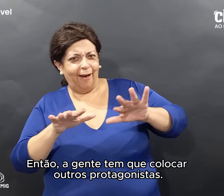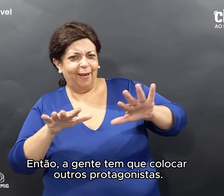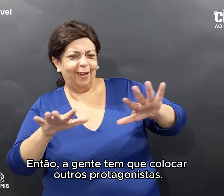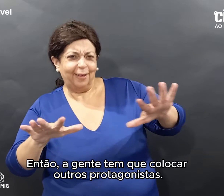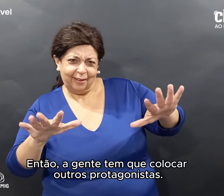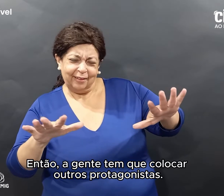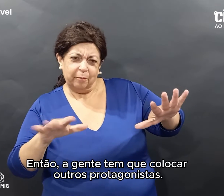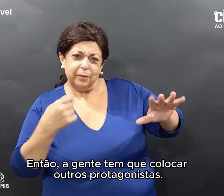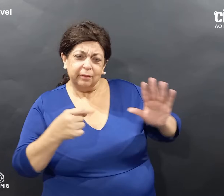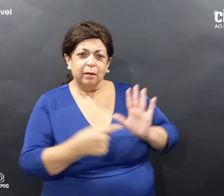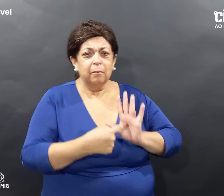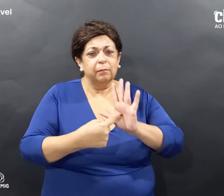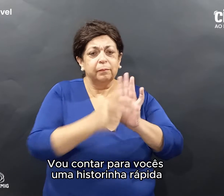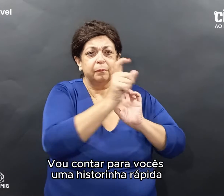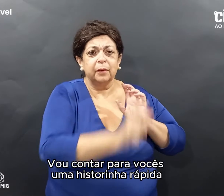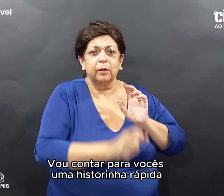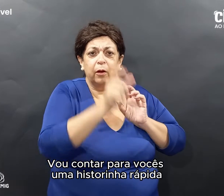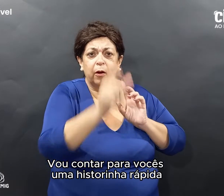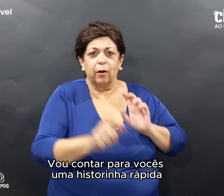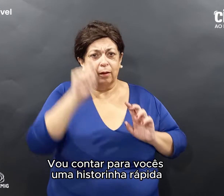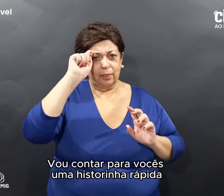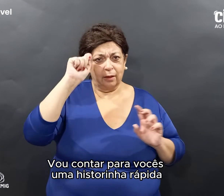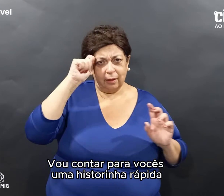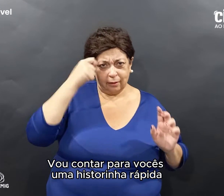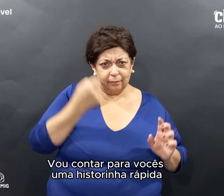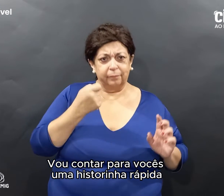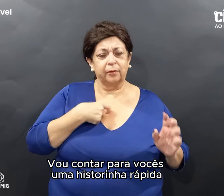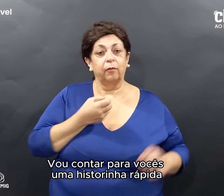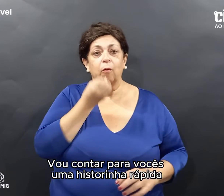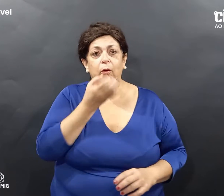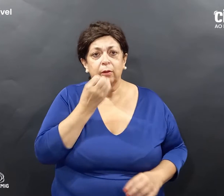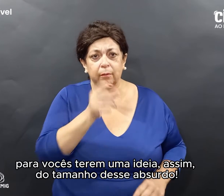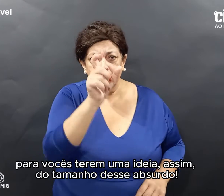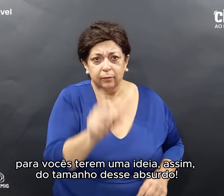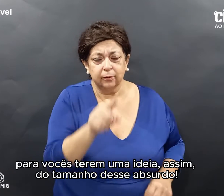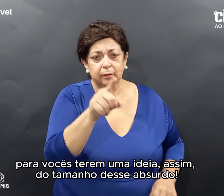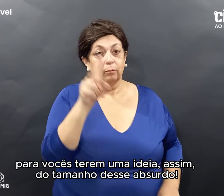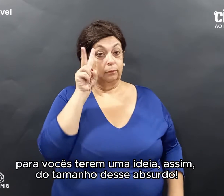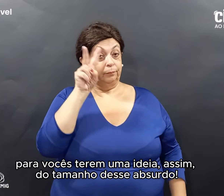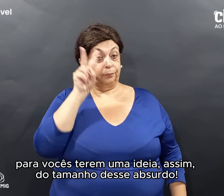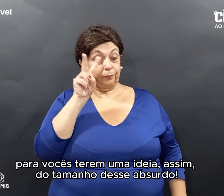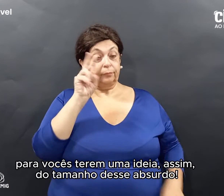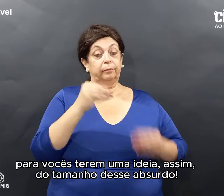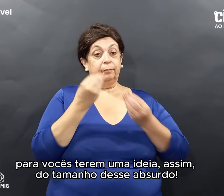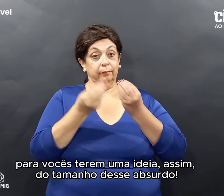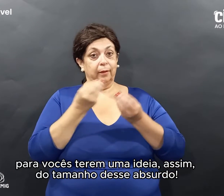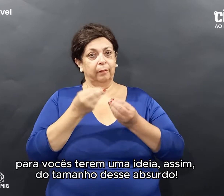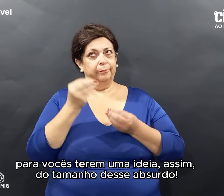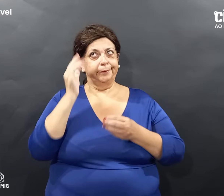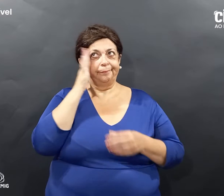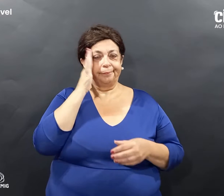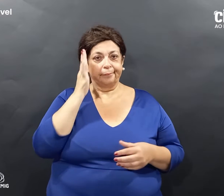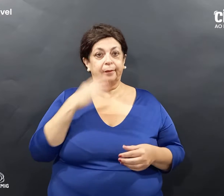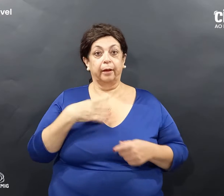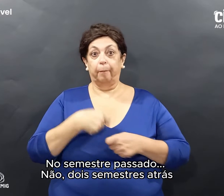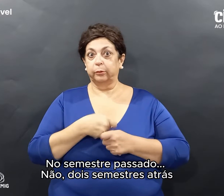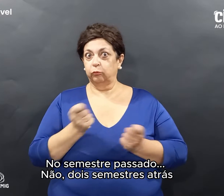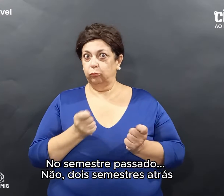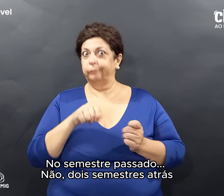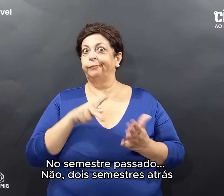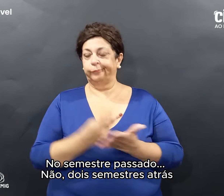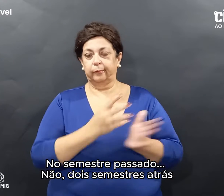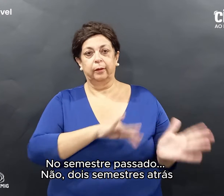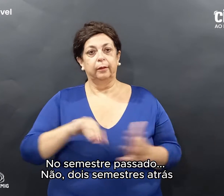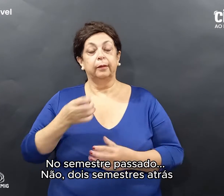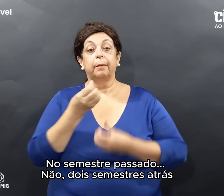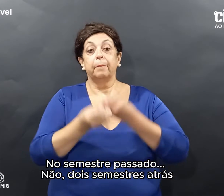outros protagonistas. Vou contar para vocês uma historinha rápida, para vocês terem uma ideia assim, do tamanho desse absurdo.